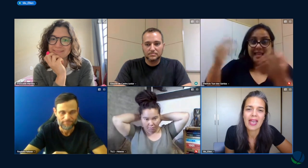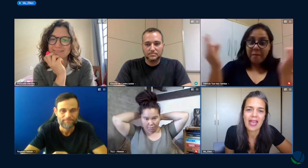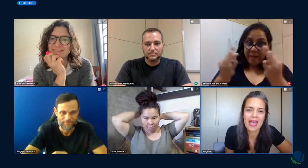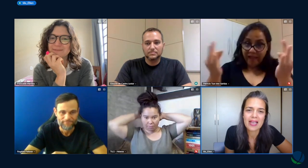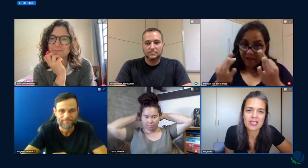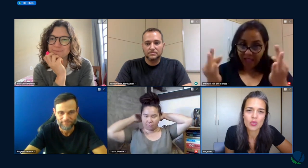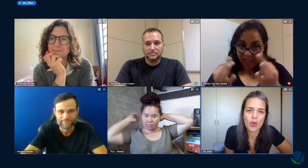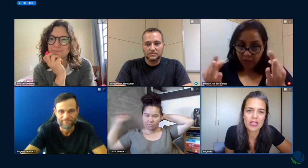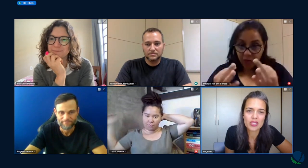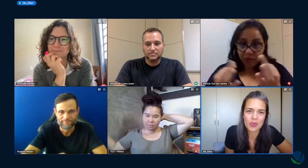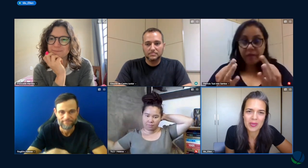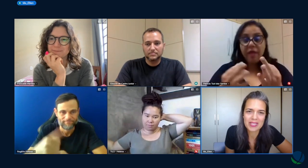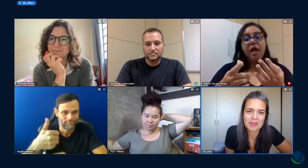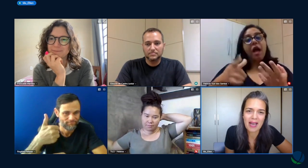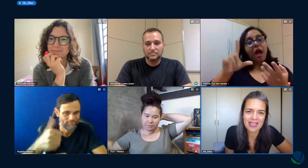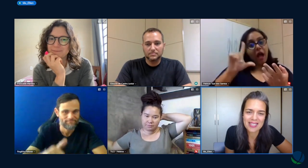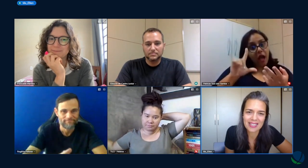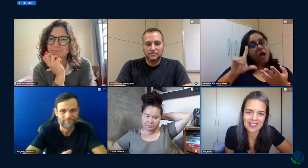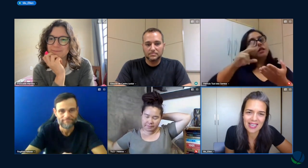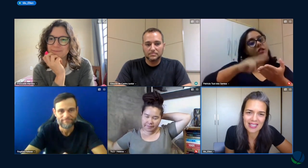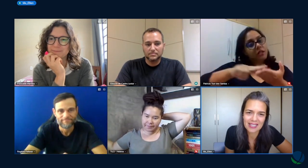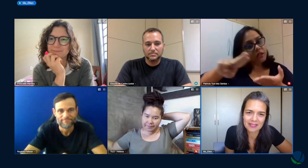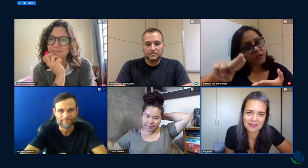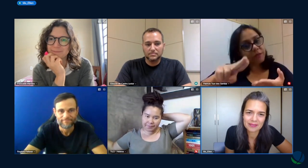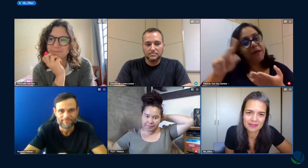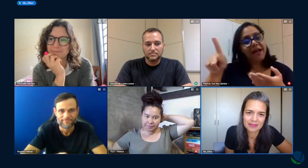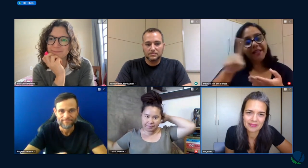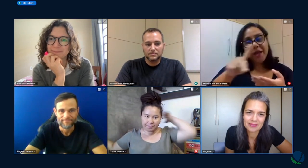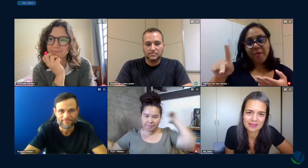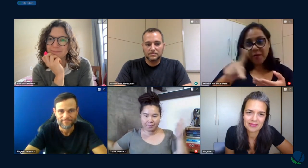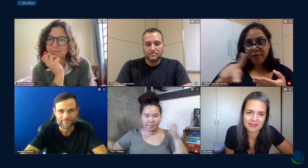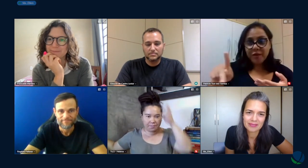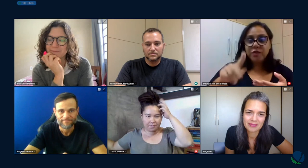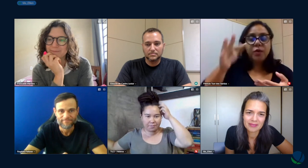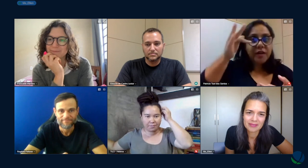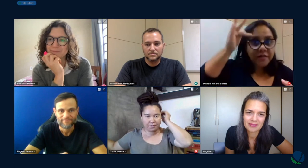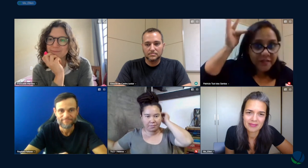devolver essas correções para a secretaria.